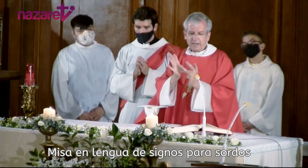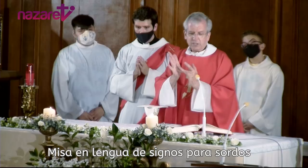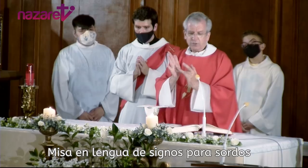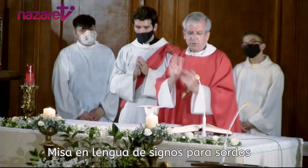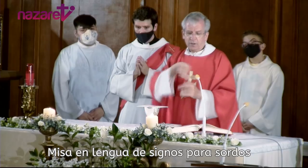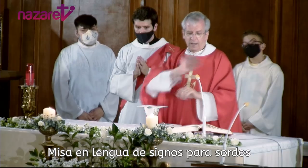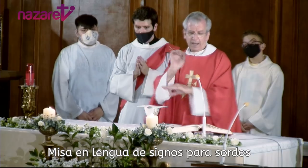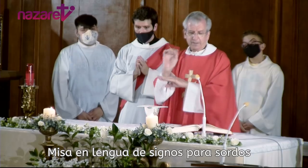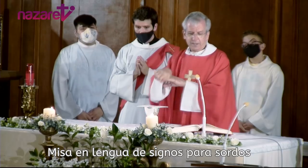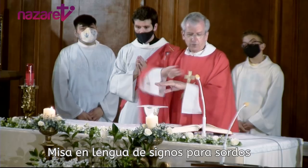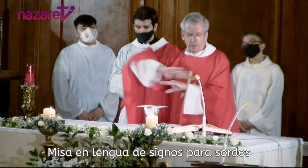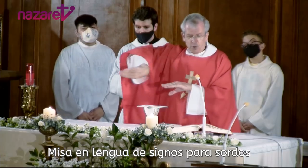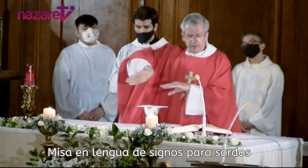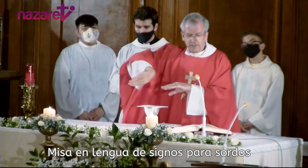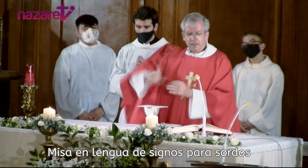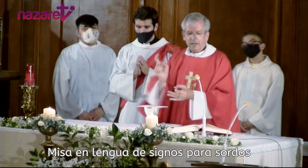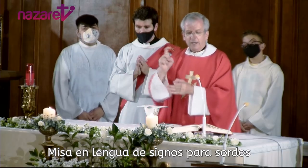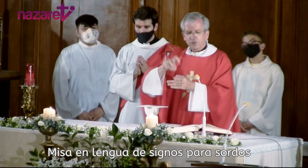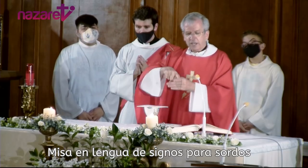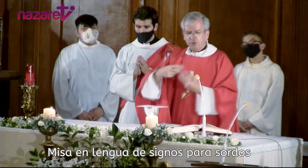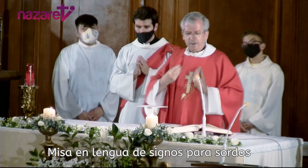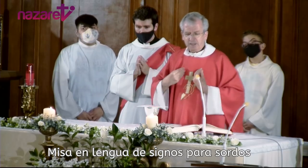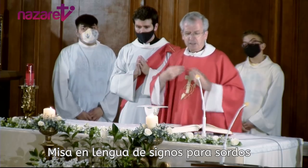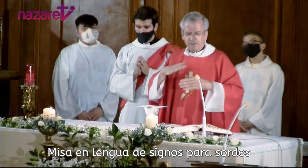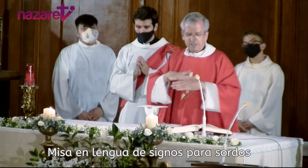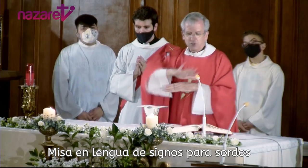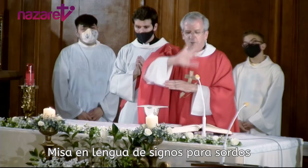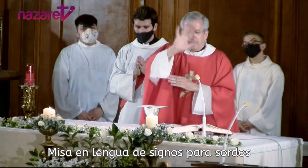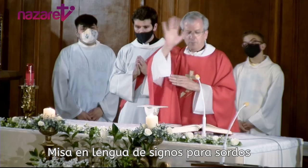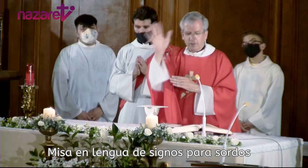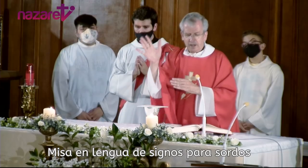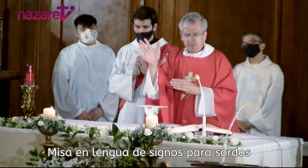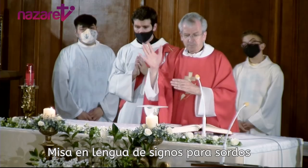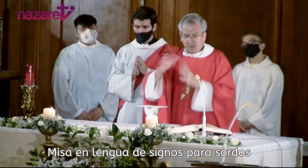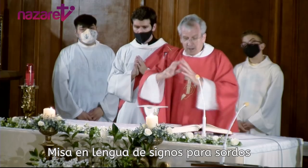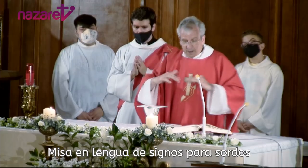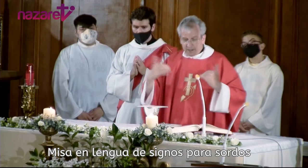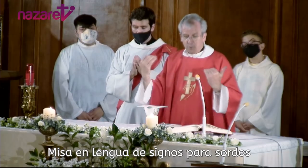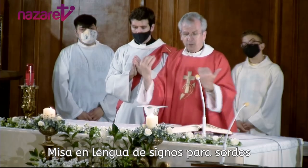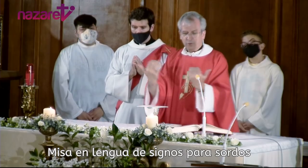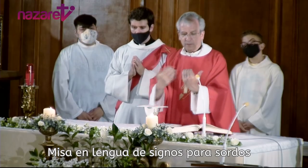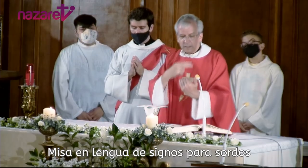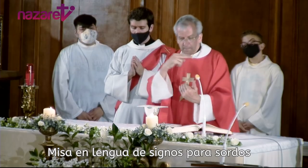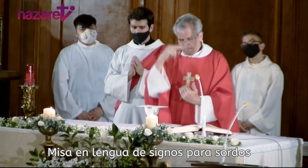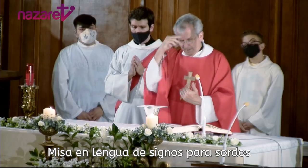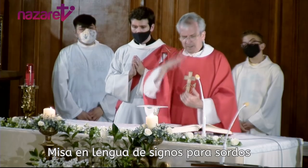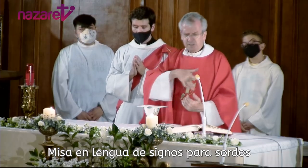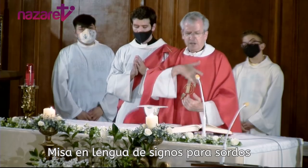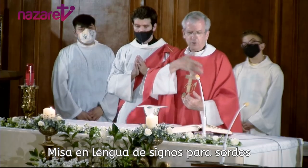Cristo ha vencido la muerte y nos ha hecho partícipes de su vida inmortal, reúne en torno a ti, Padre